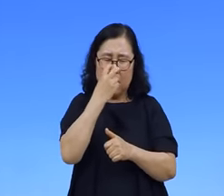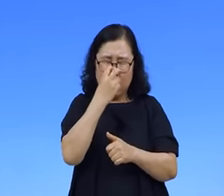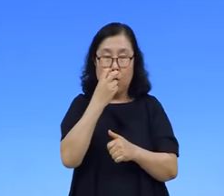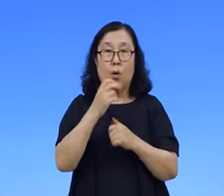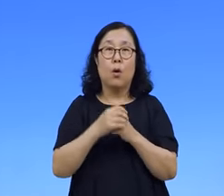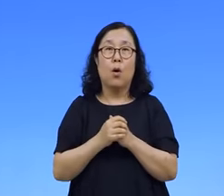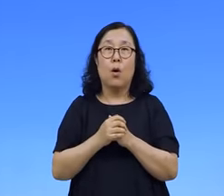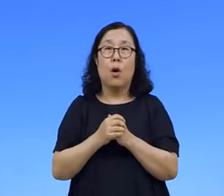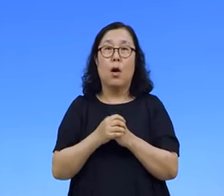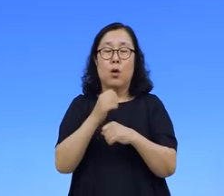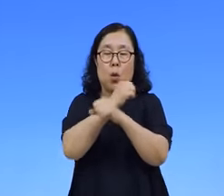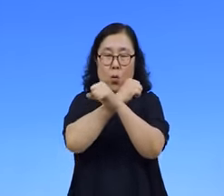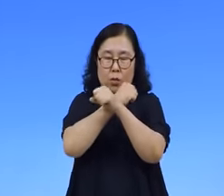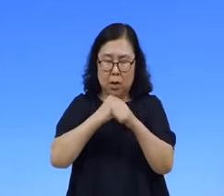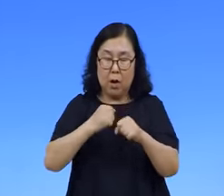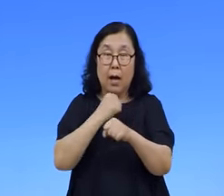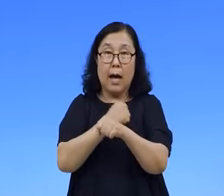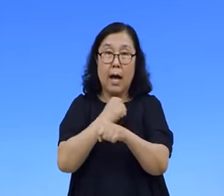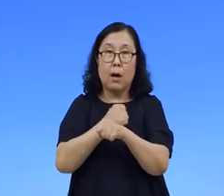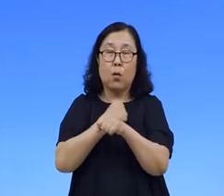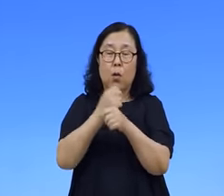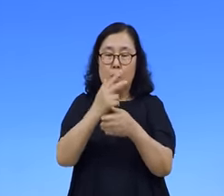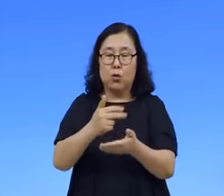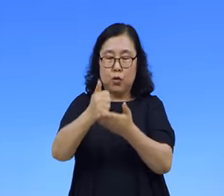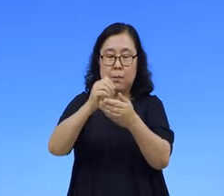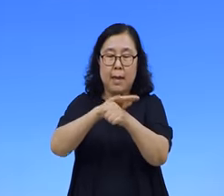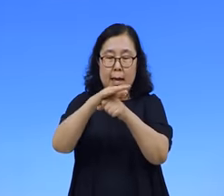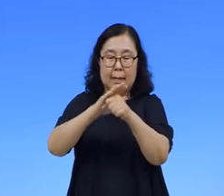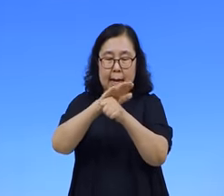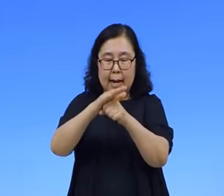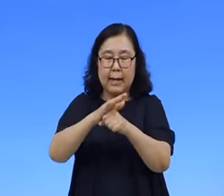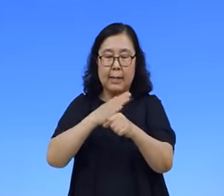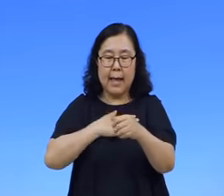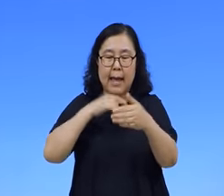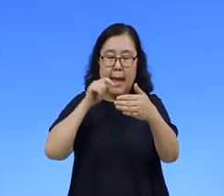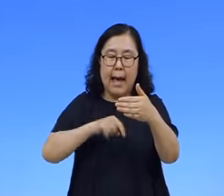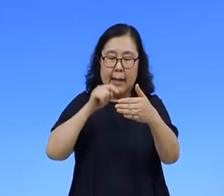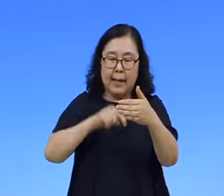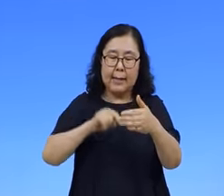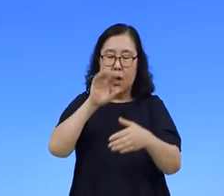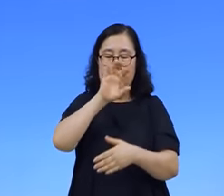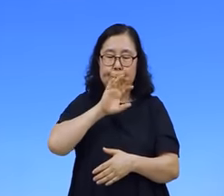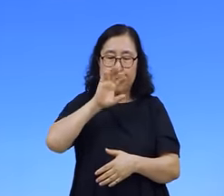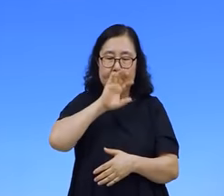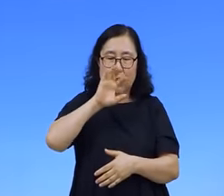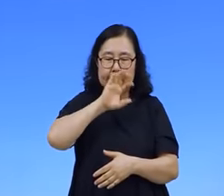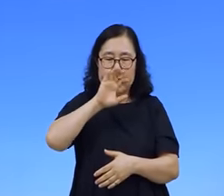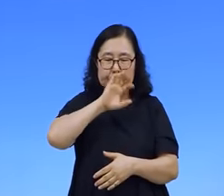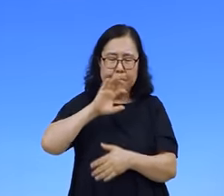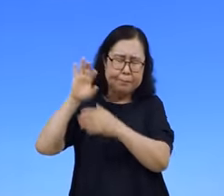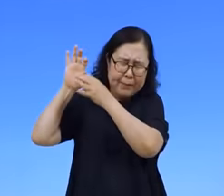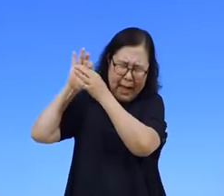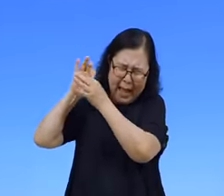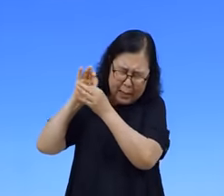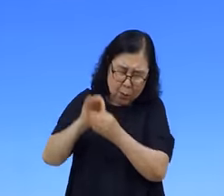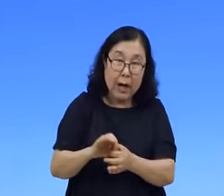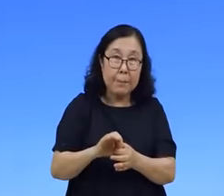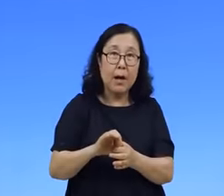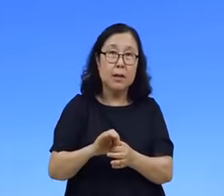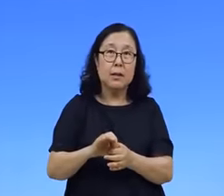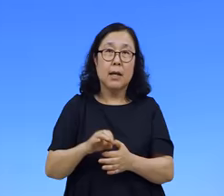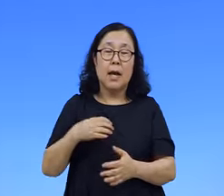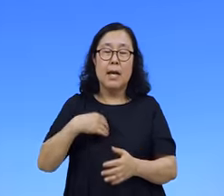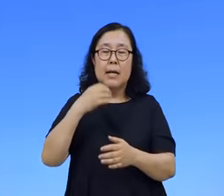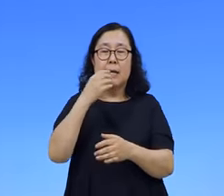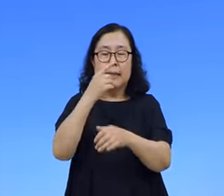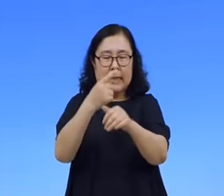억제하고 용서와 주님의 사랑이 내 안에서 계속 연습되어질 때에 어느 단계가 지나가면은